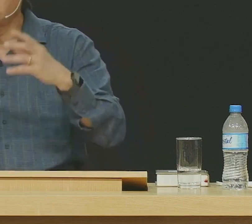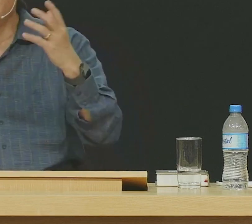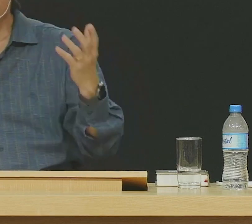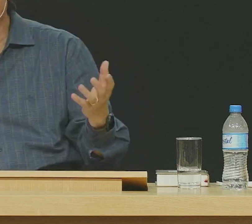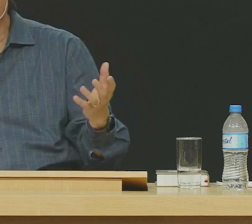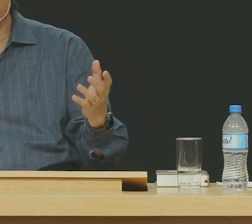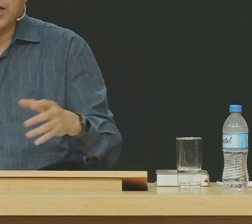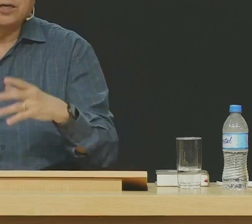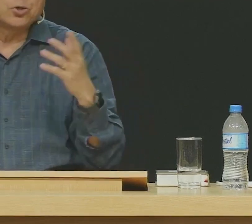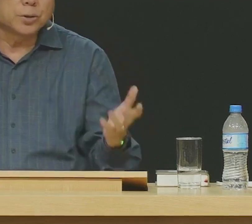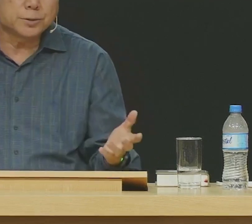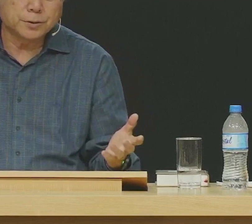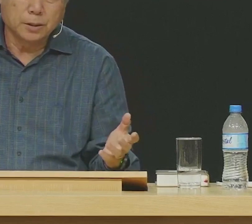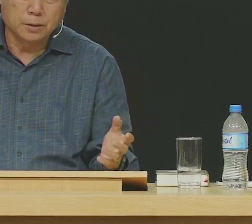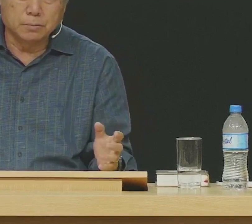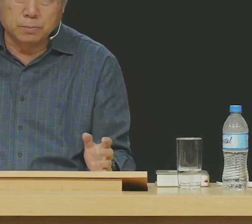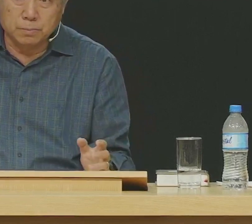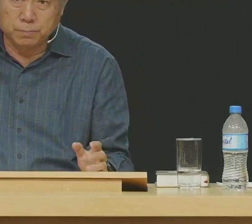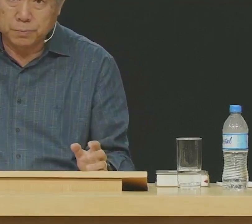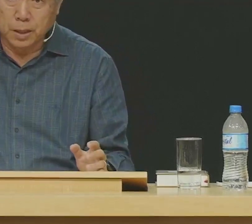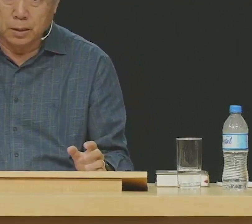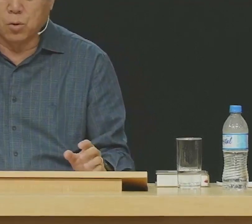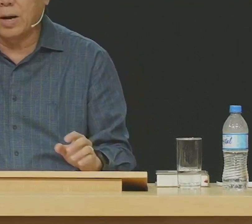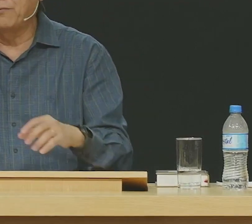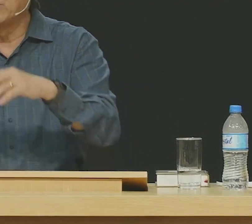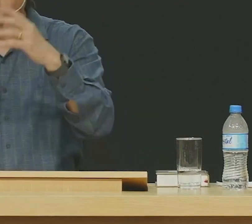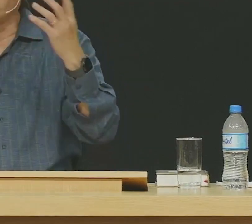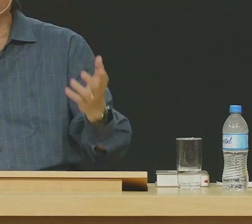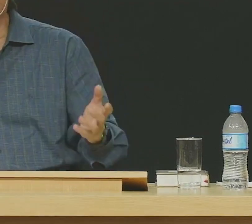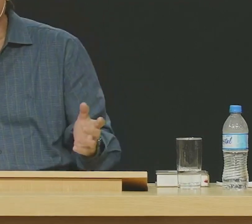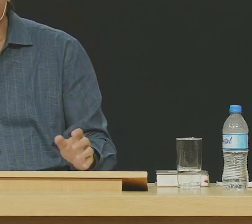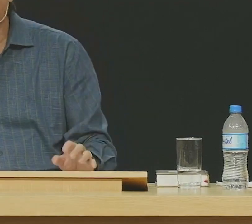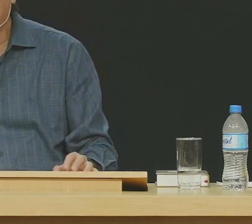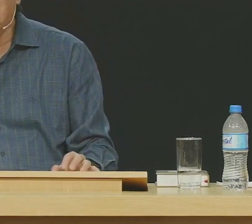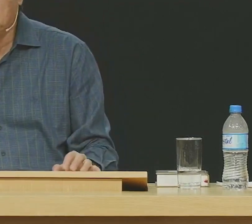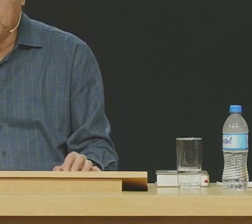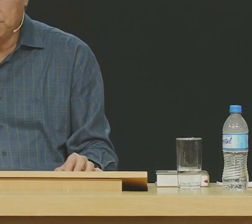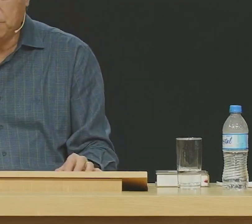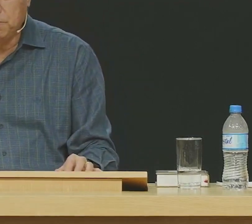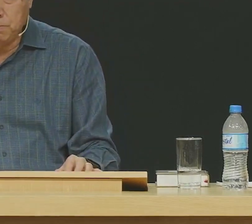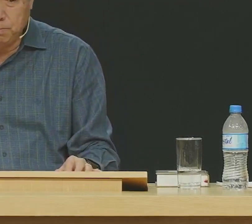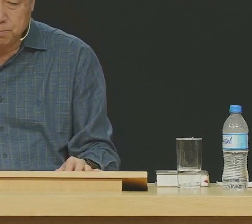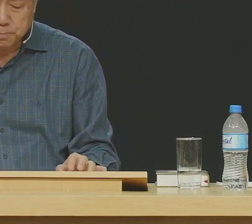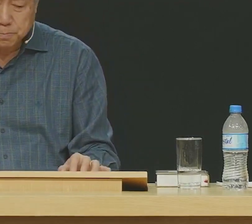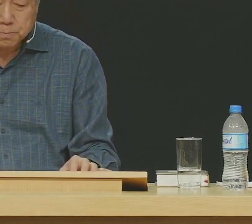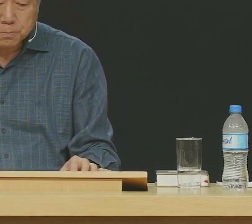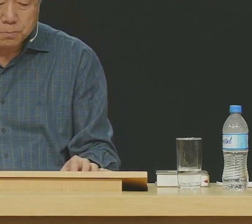essa mistura de religiões com a filosofia grega.